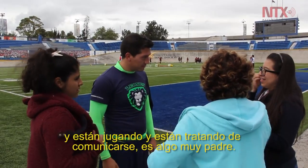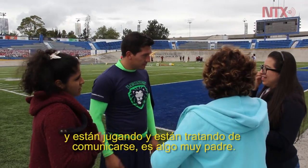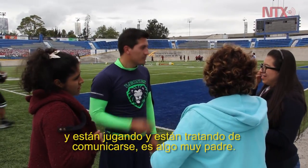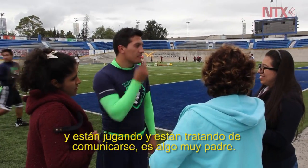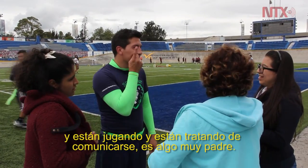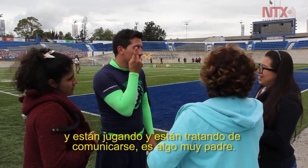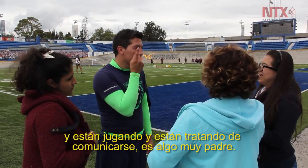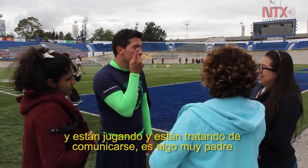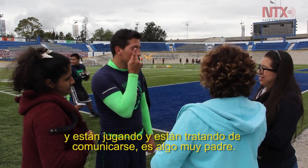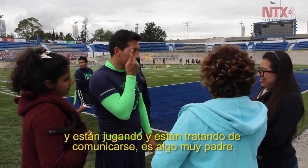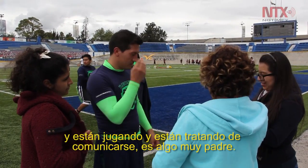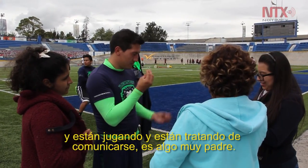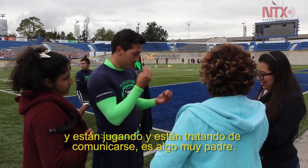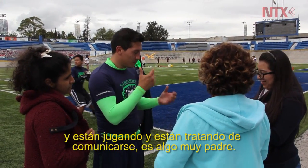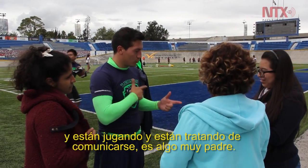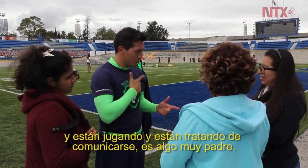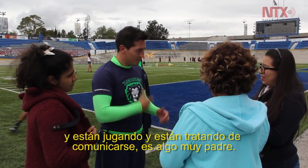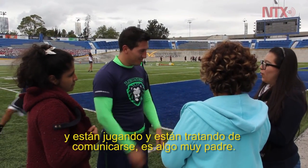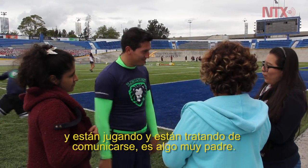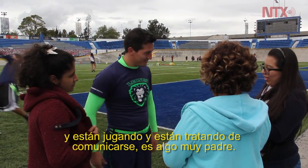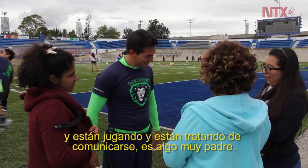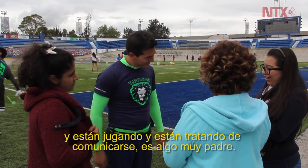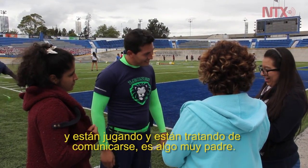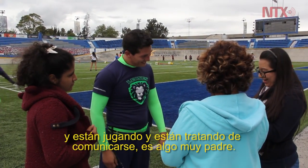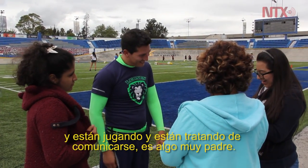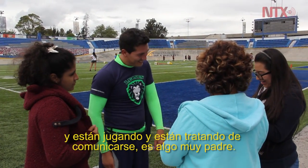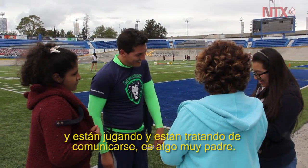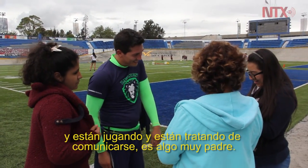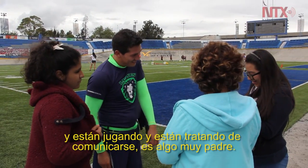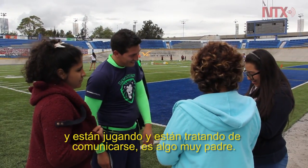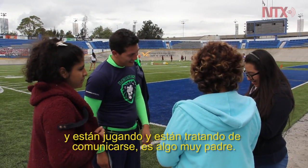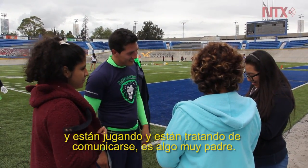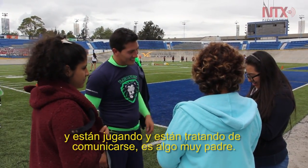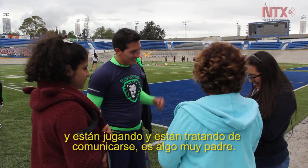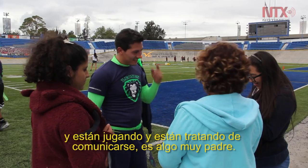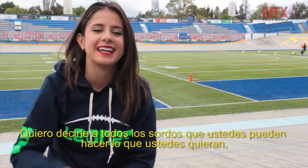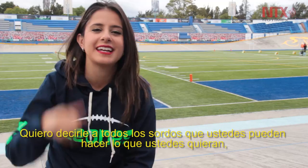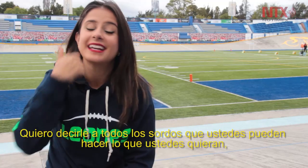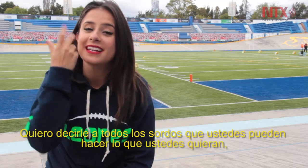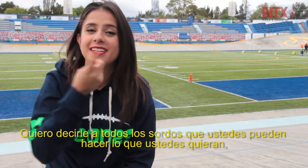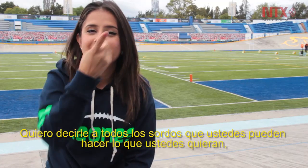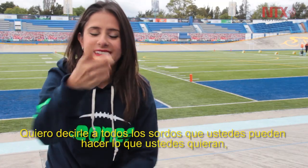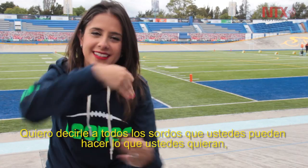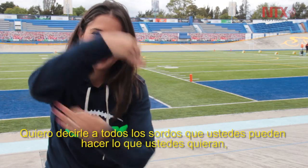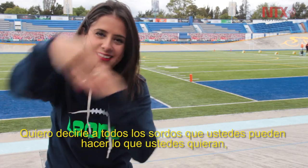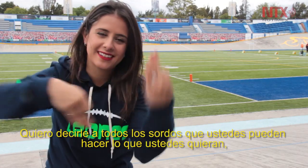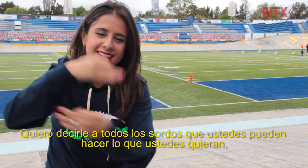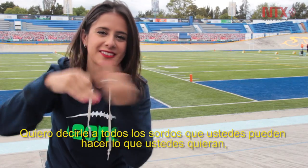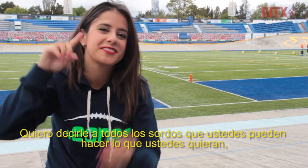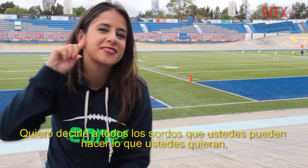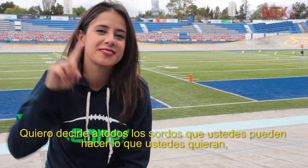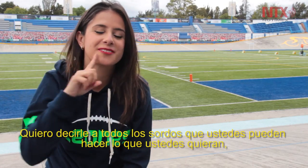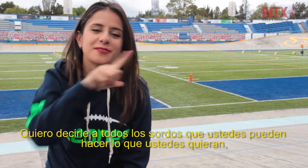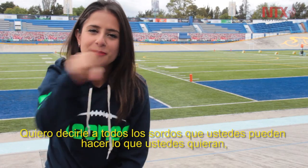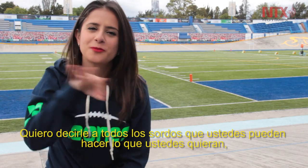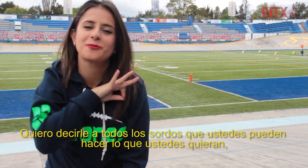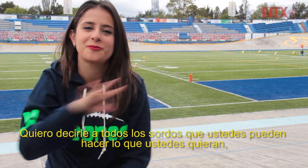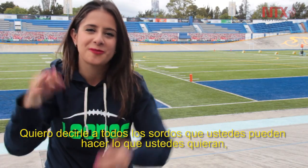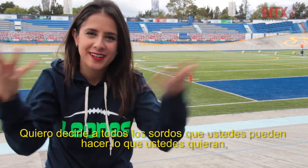y si están jugando y si te están tratando de comunicar, pues es algo muy padre. Quiero decirle a todos los sordos que ustedes pueden hacer lo que ustedes